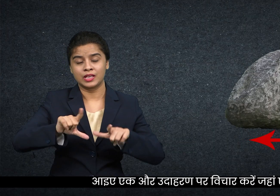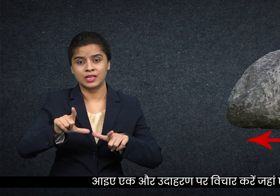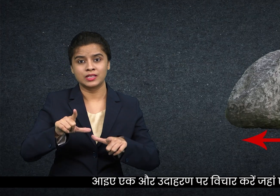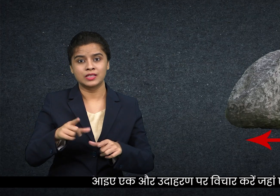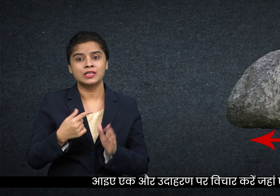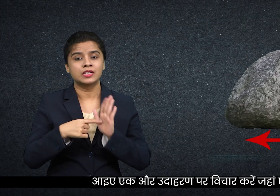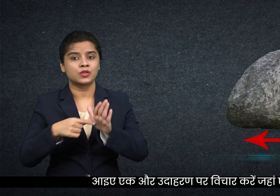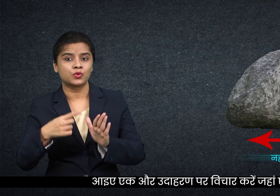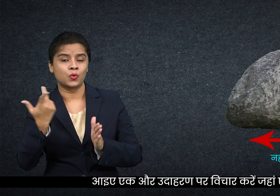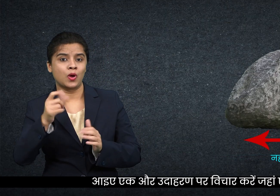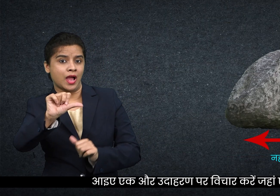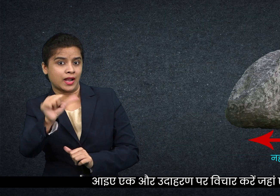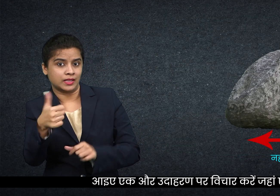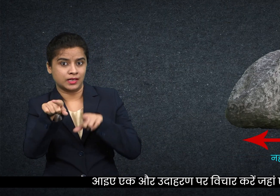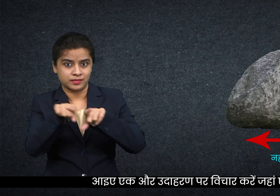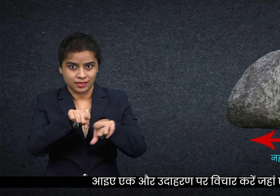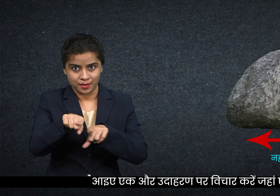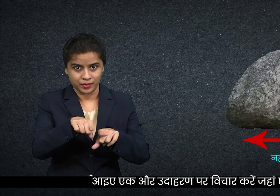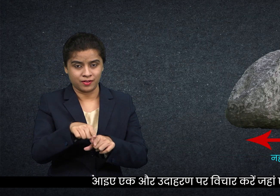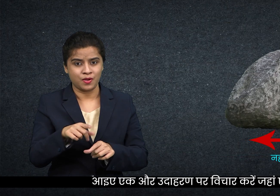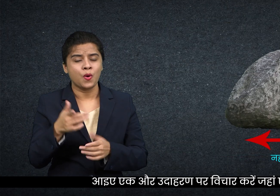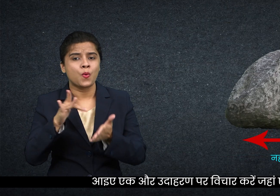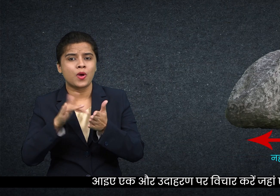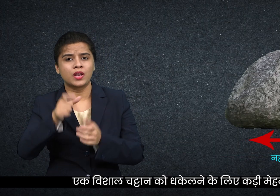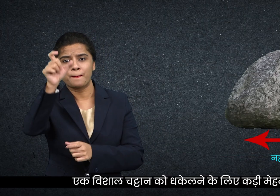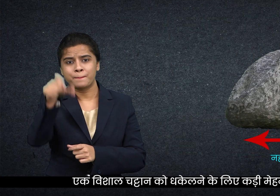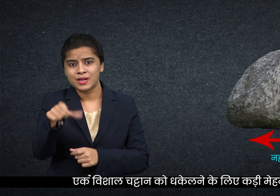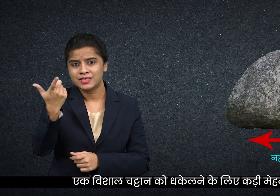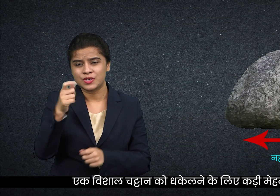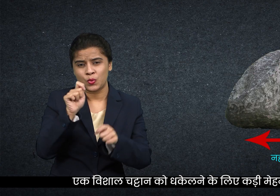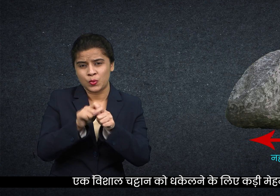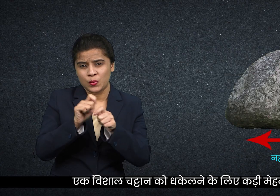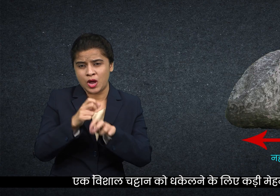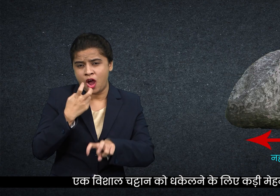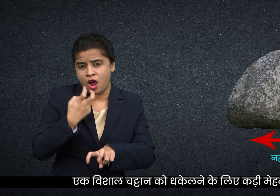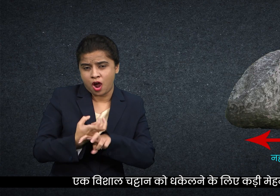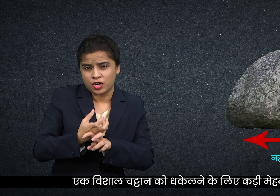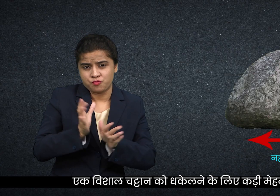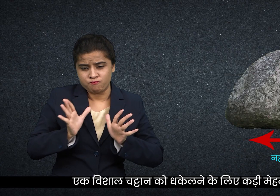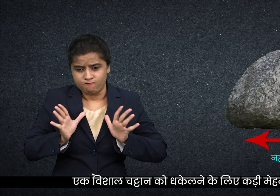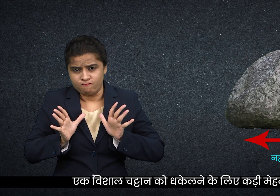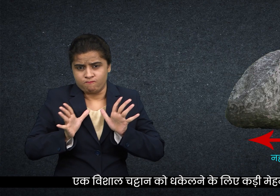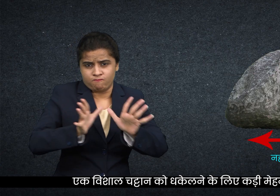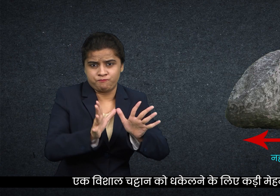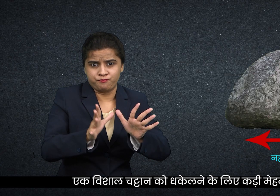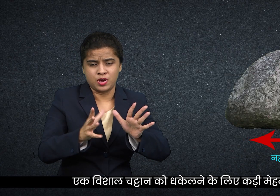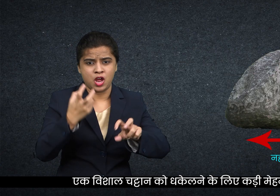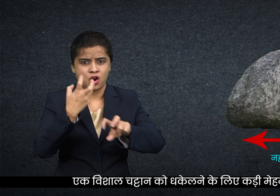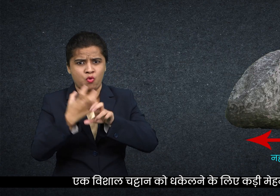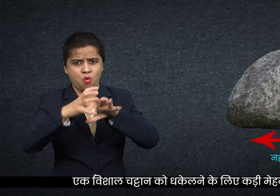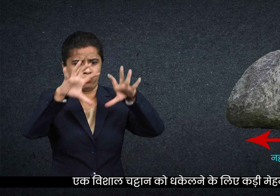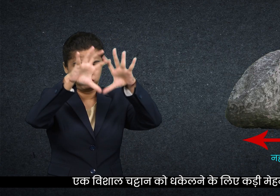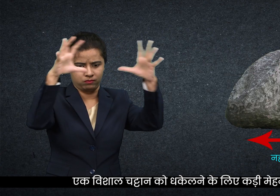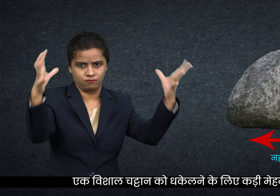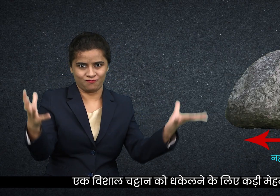आइए एक और उदाहरण पर विचार करें, जहां एक व्यक्ति एक विशाल चट्टान को धकेलने के लिए